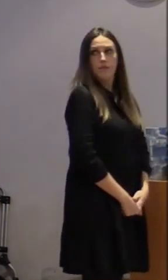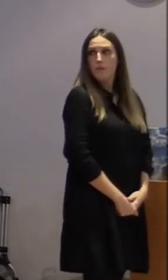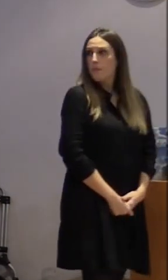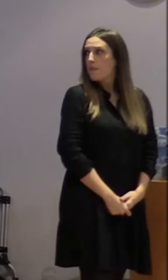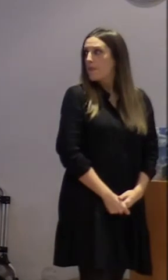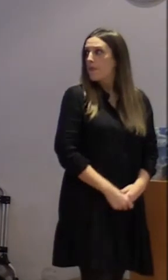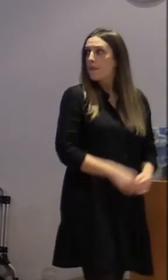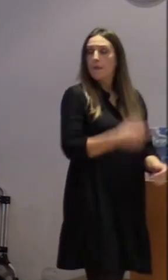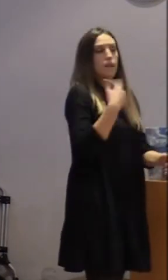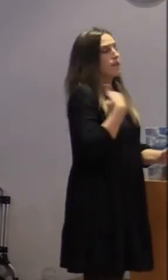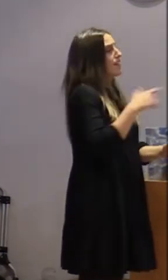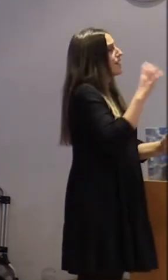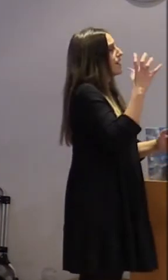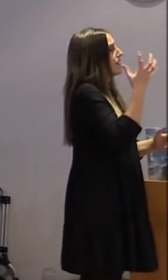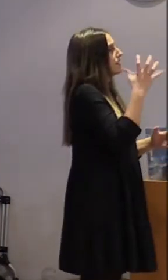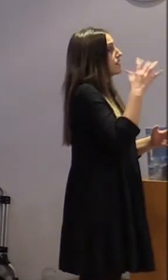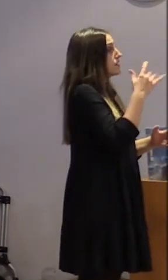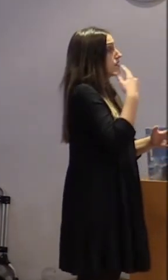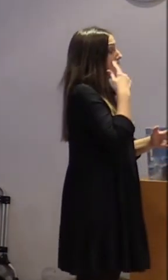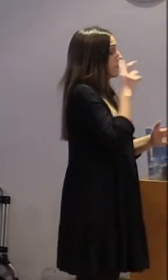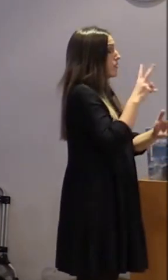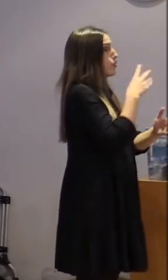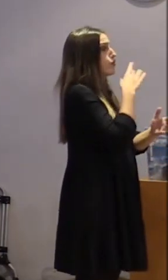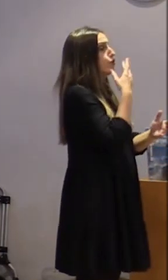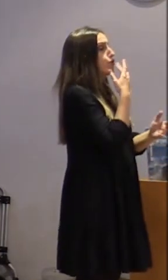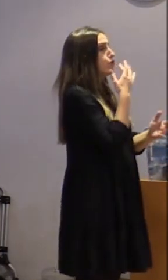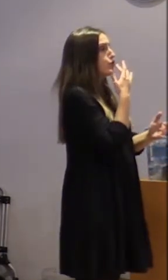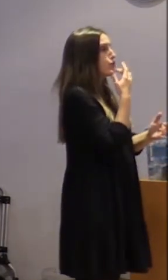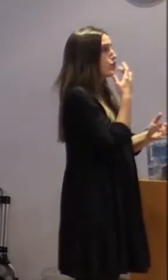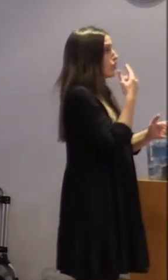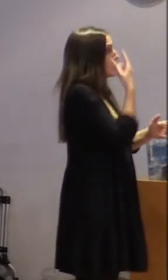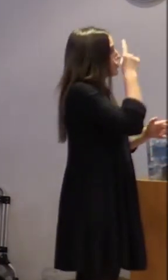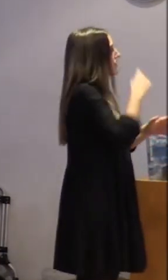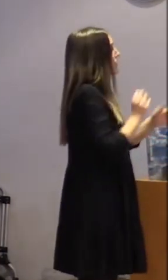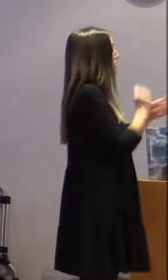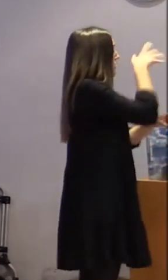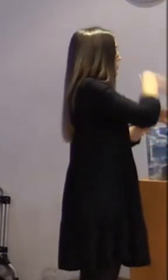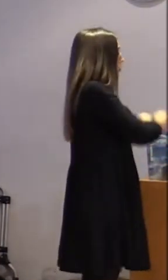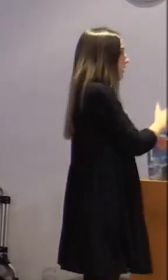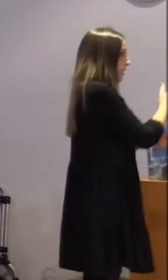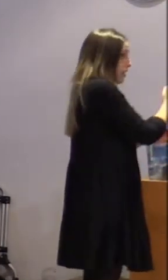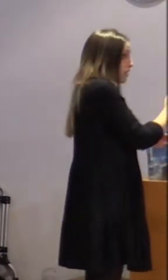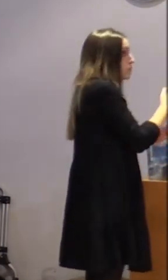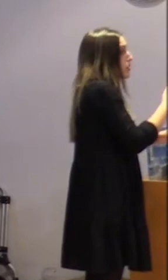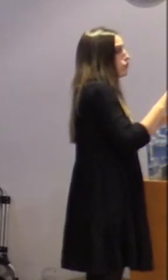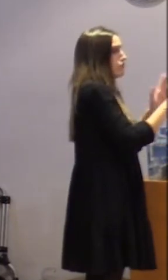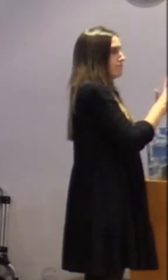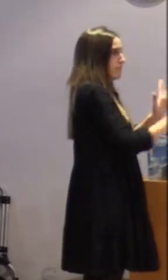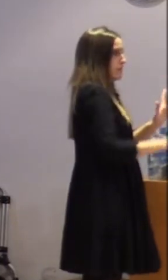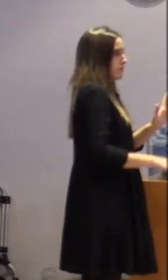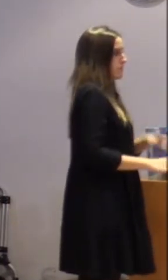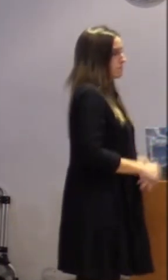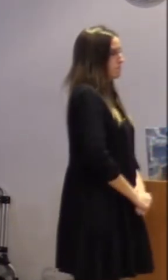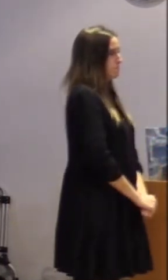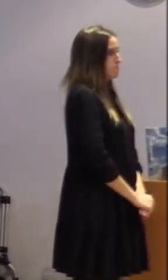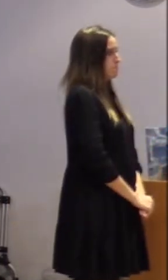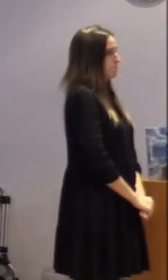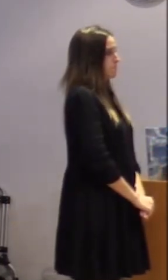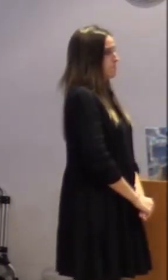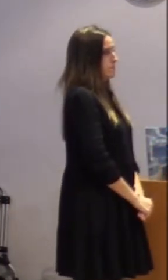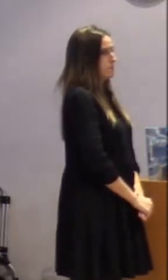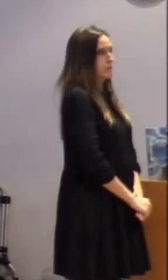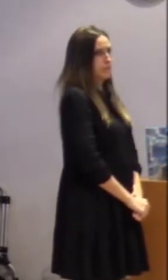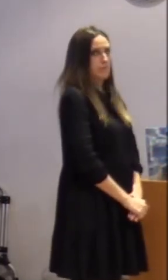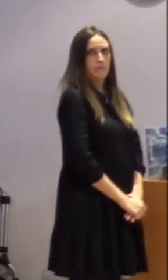que en el otro lado del mundo está el volcán arrojando cenizas, pero lo plasma. De su entorno, y el clima como agente omnipresente en todas las actividades humanas y